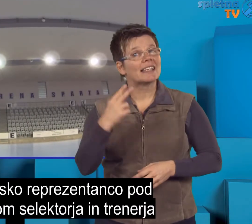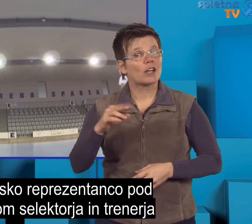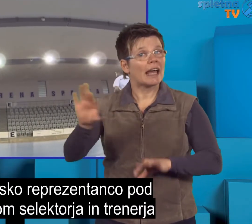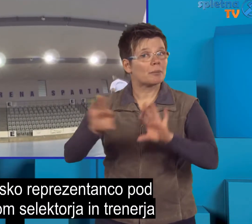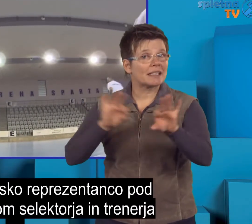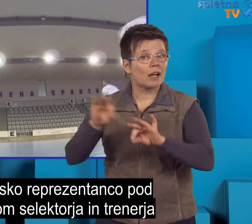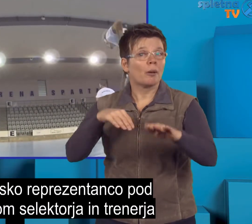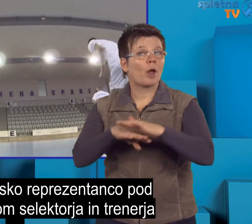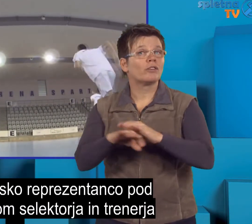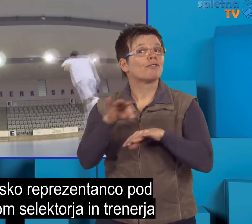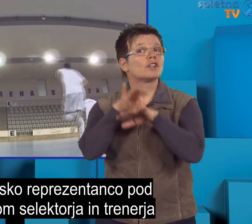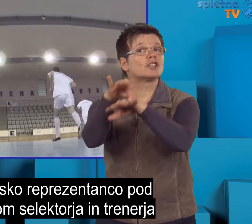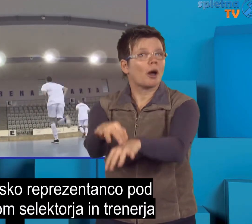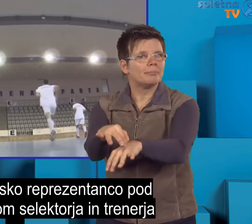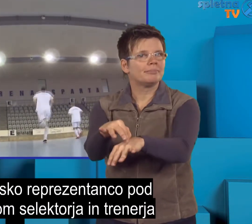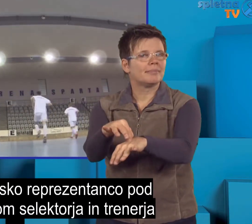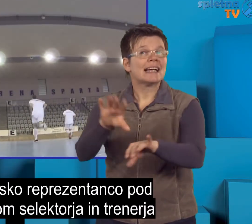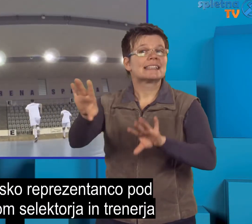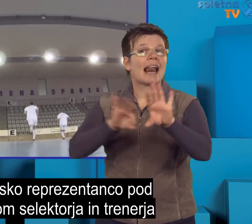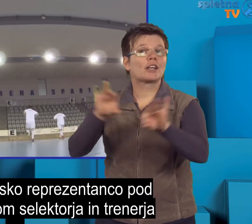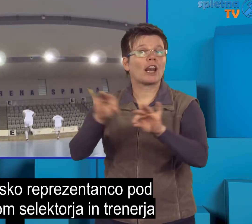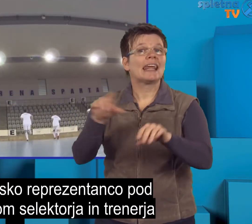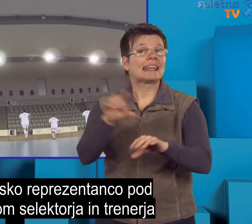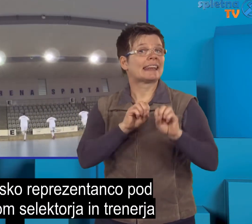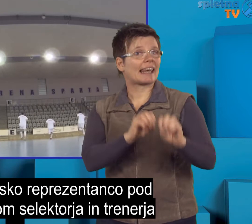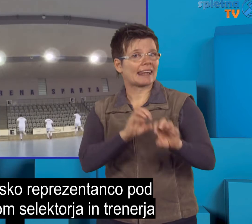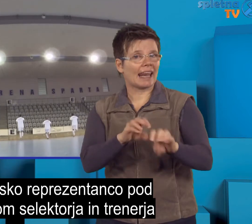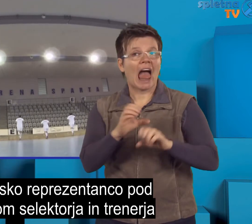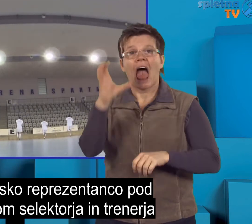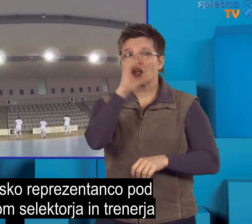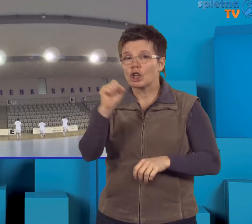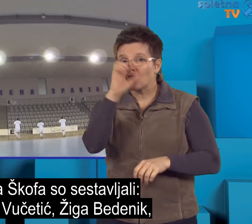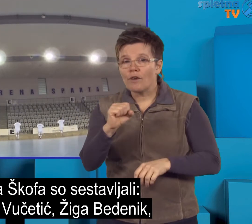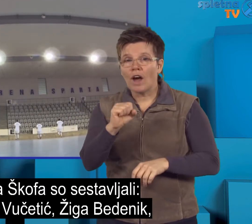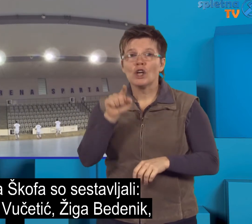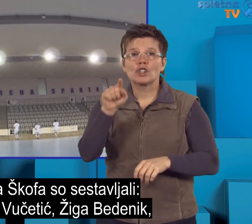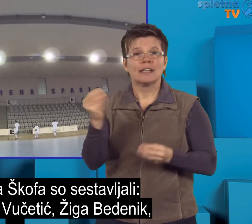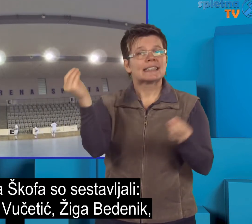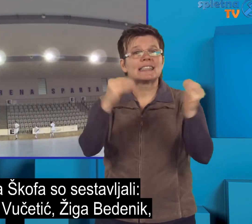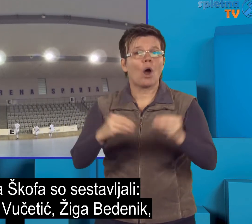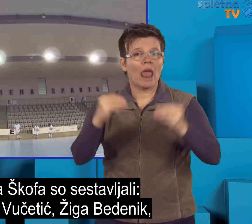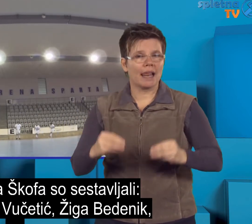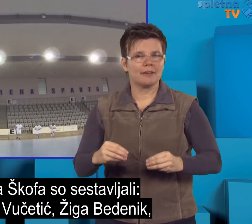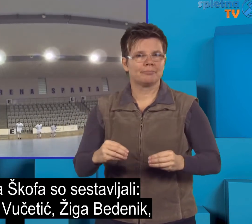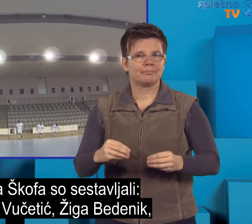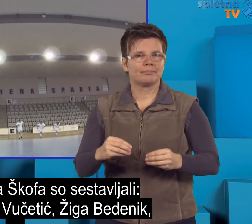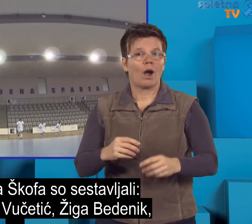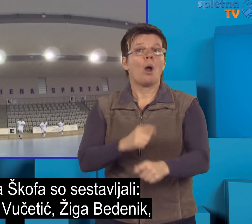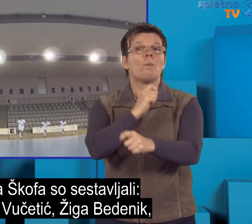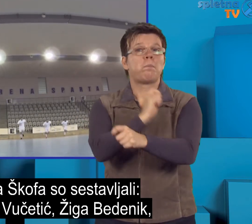Slovensko reprezentanco pod vodstvom selektorja in trenerja Aleša Škofa so sestavljali Boban Vučetić, Žiga